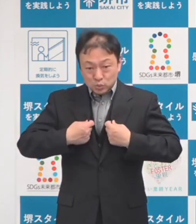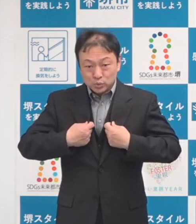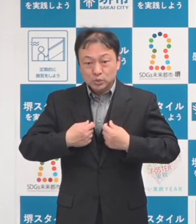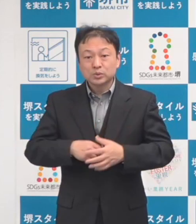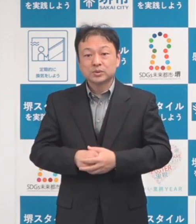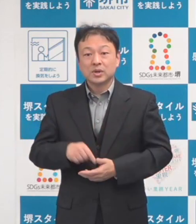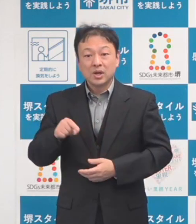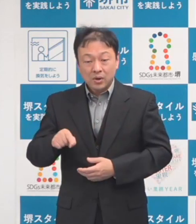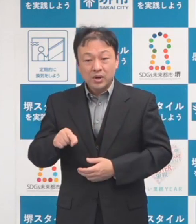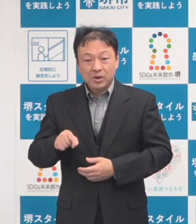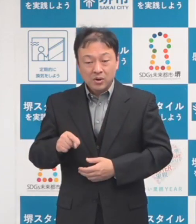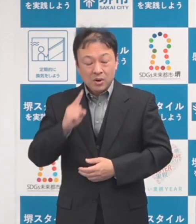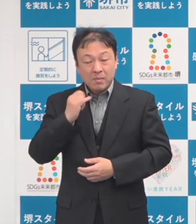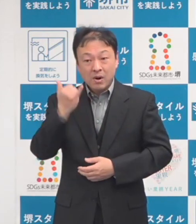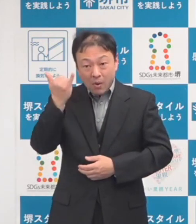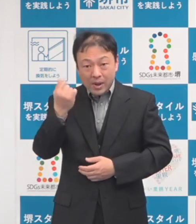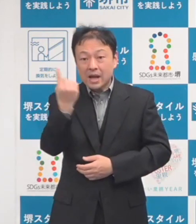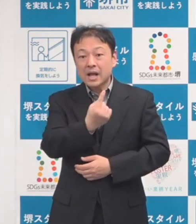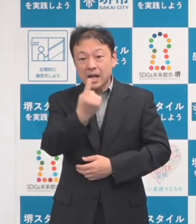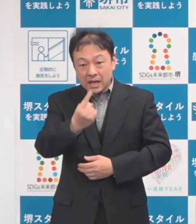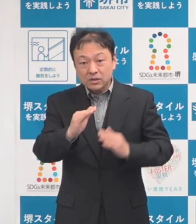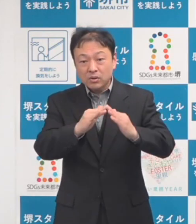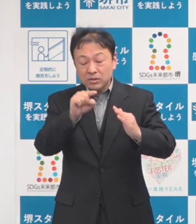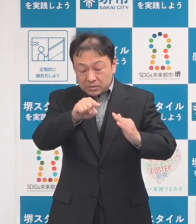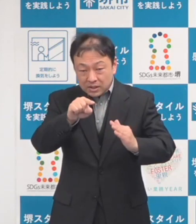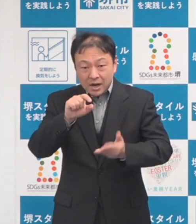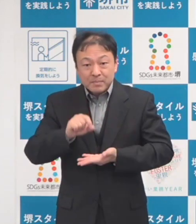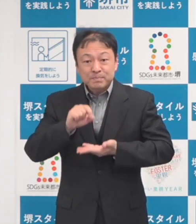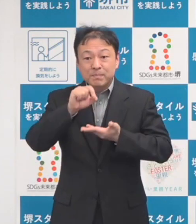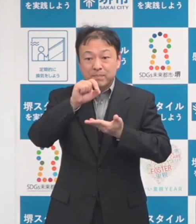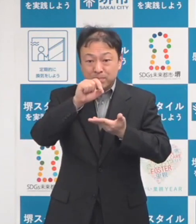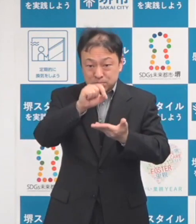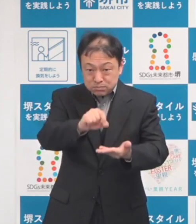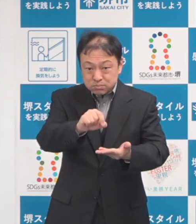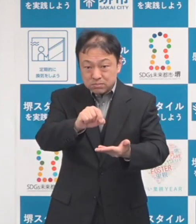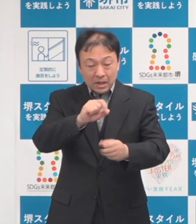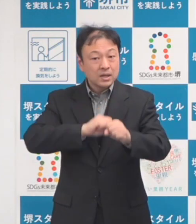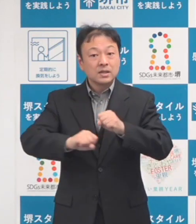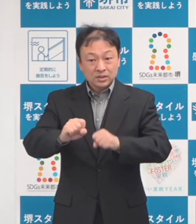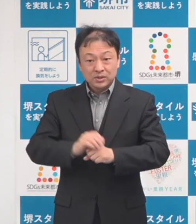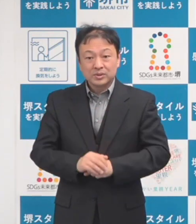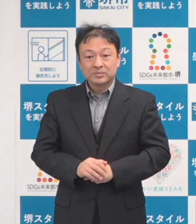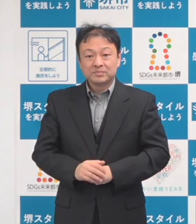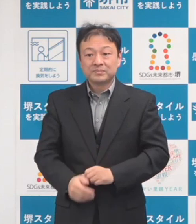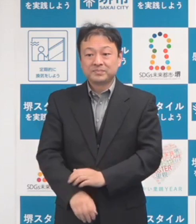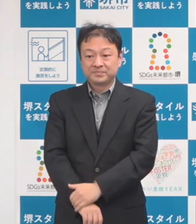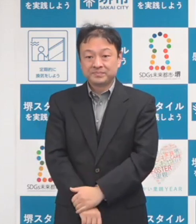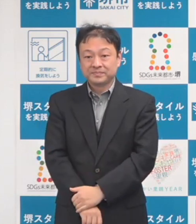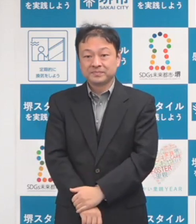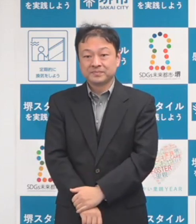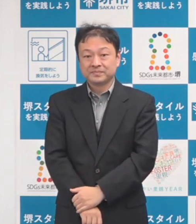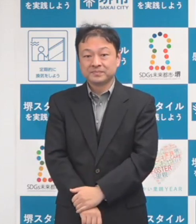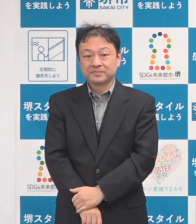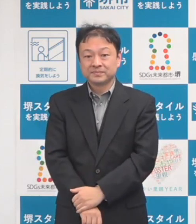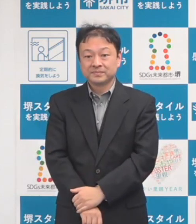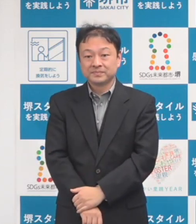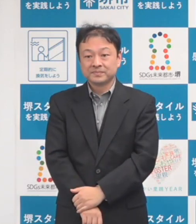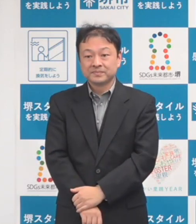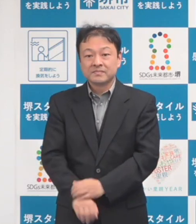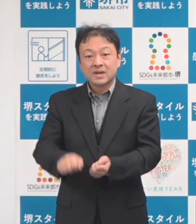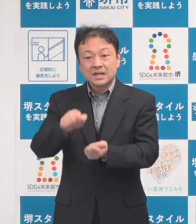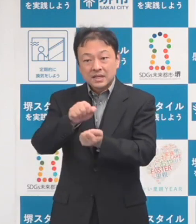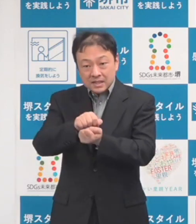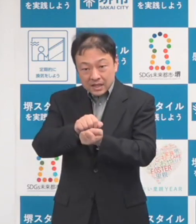ね。一人親家庭の方に制服を安くお譲りをする、リユースをする仕組み、そして酒井さん